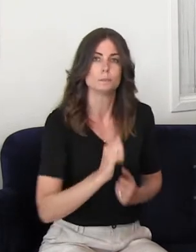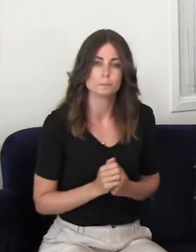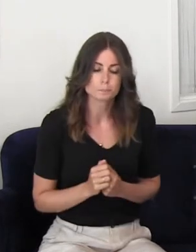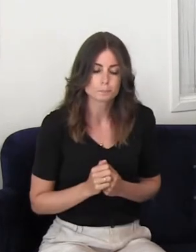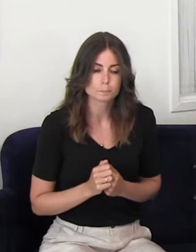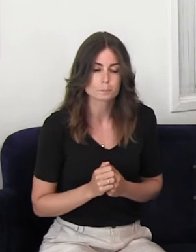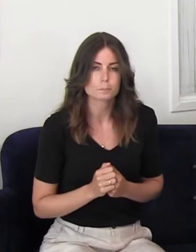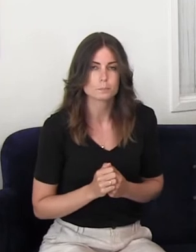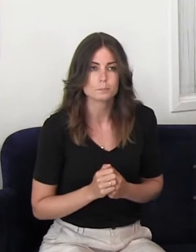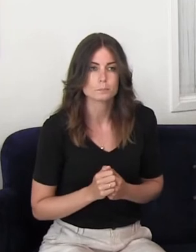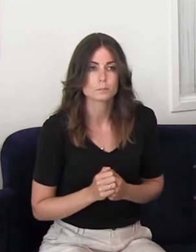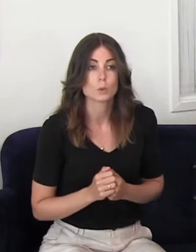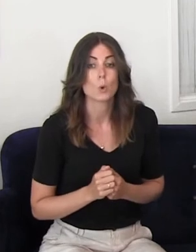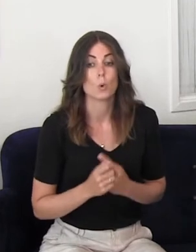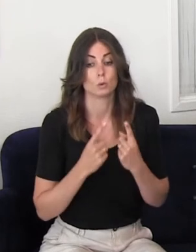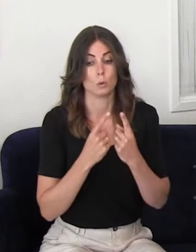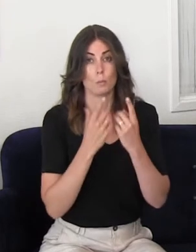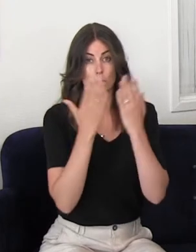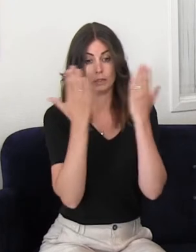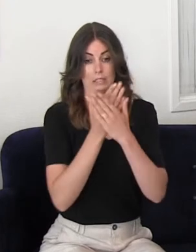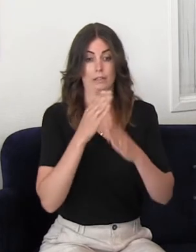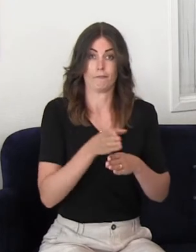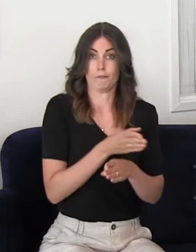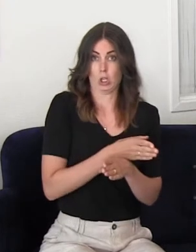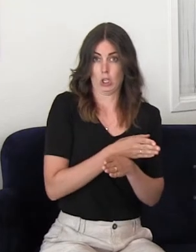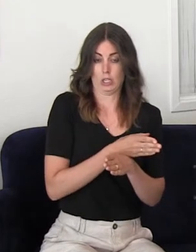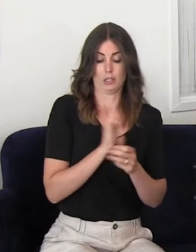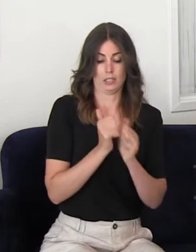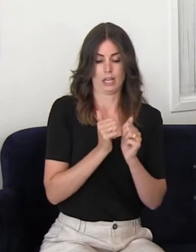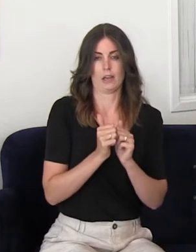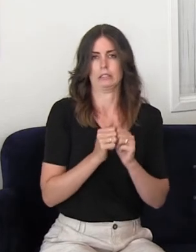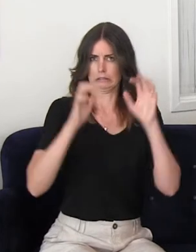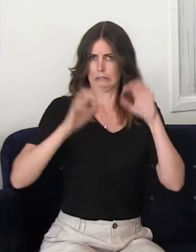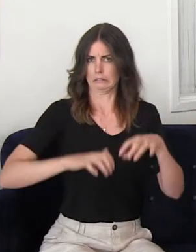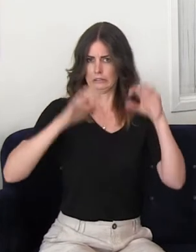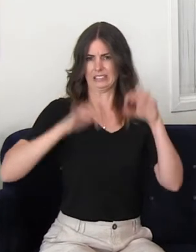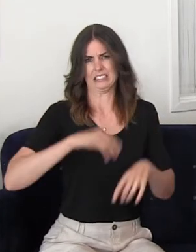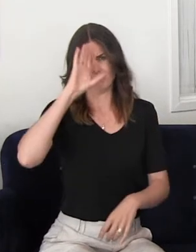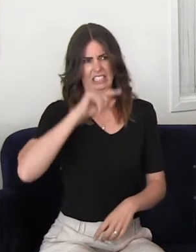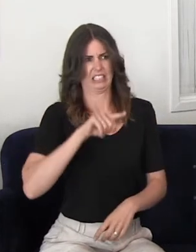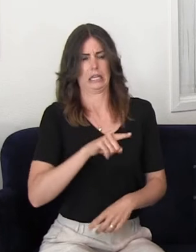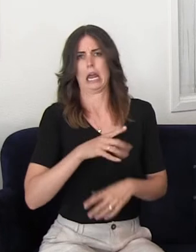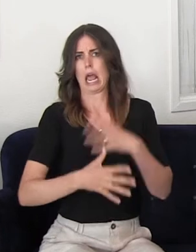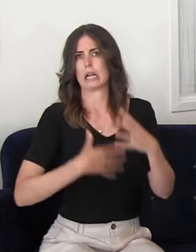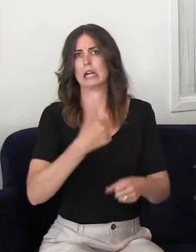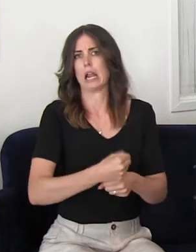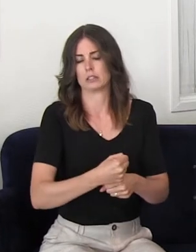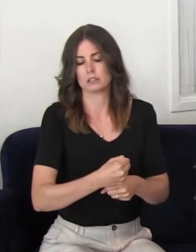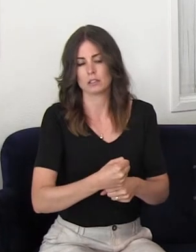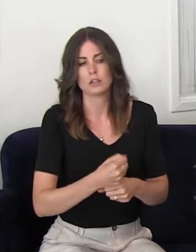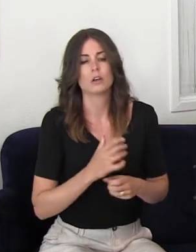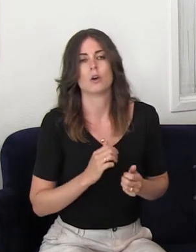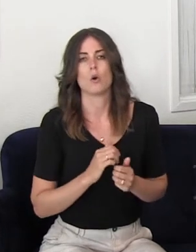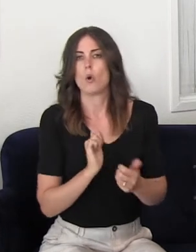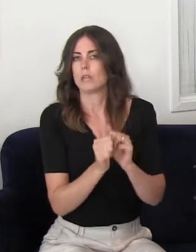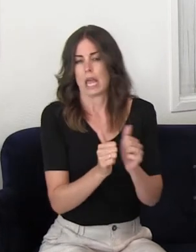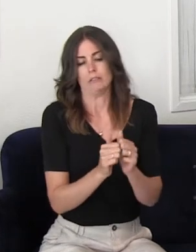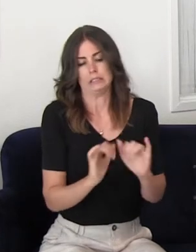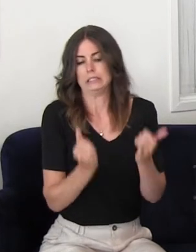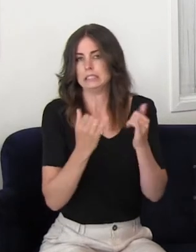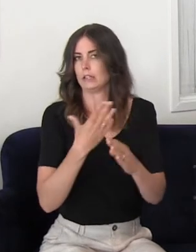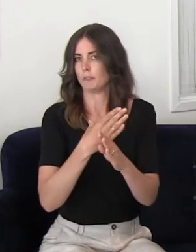Och natten innan tävlingen så hade det regnat mycket. Ni vet hur det kan vara i England. Och tävlingen gick tidigt på